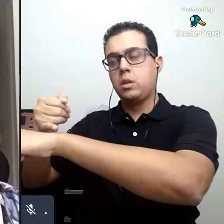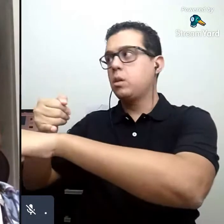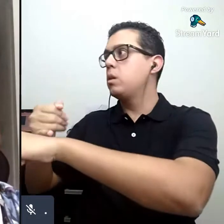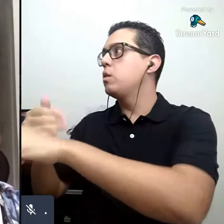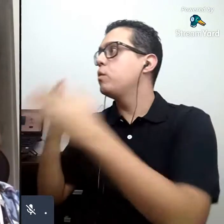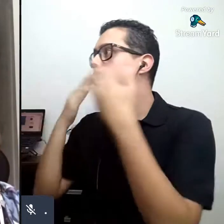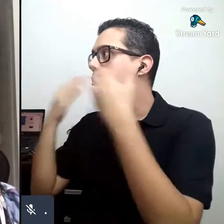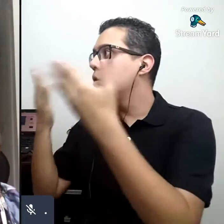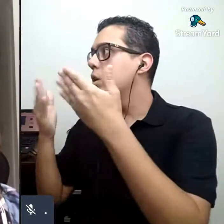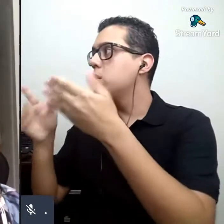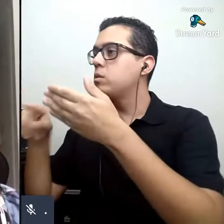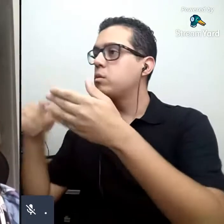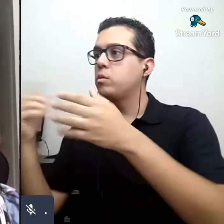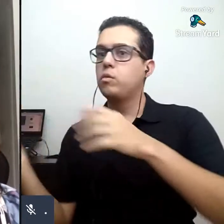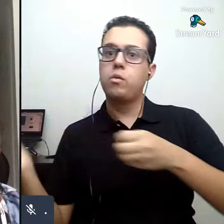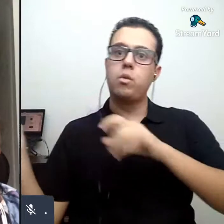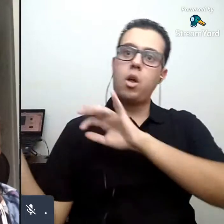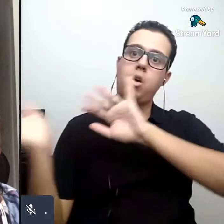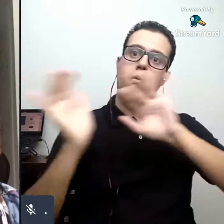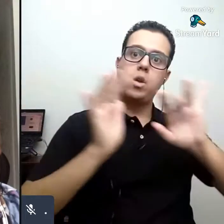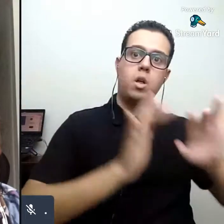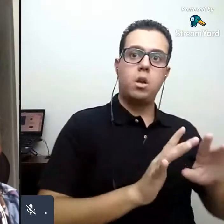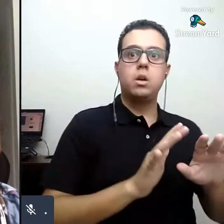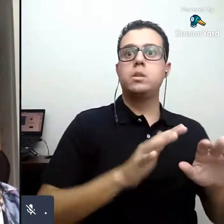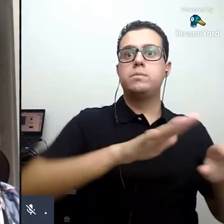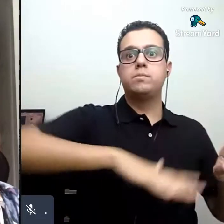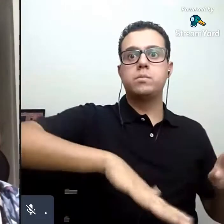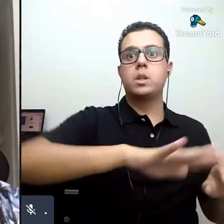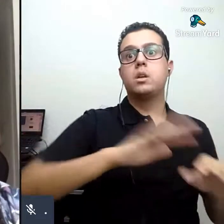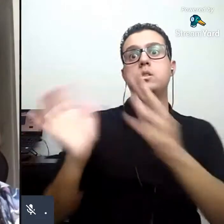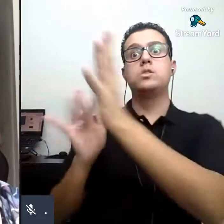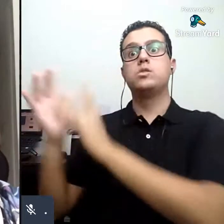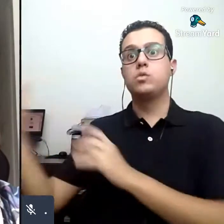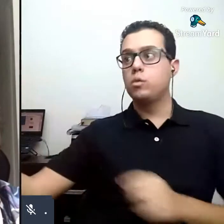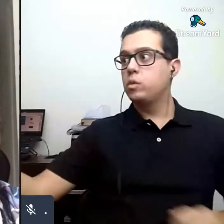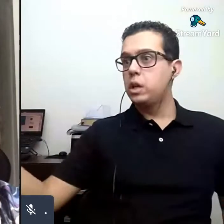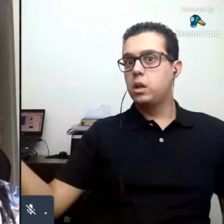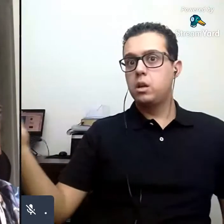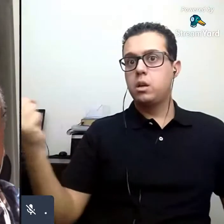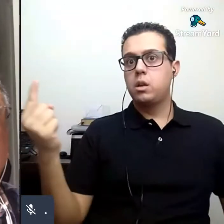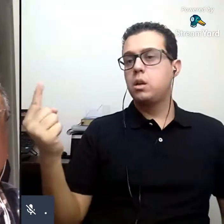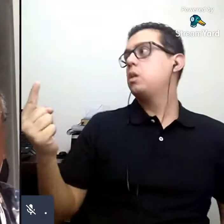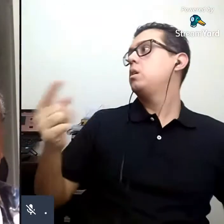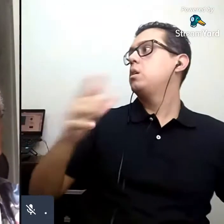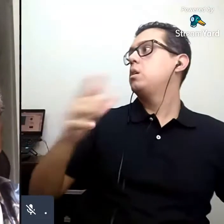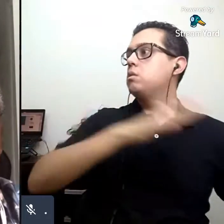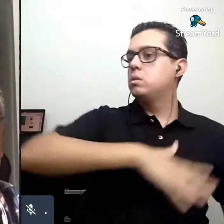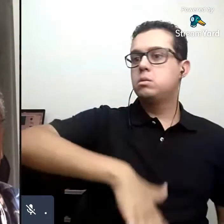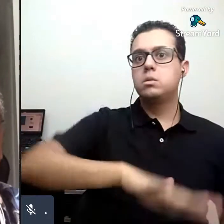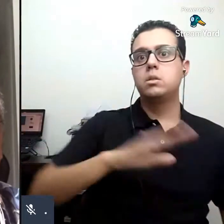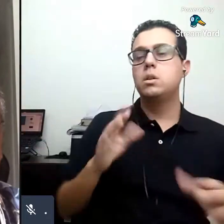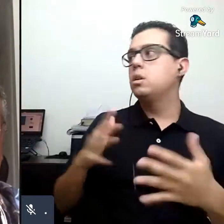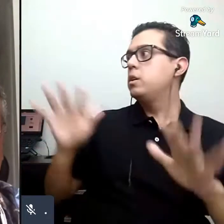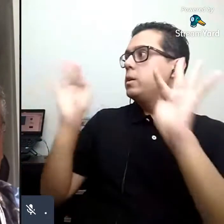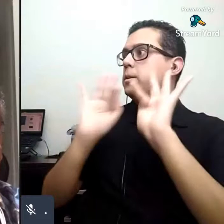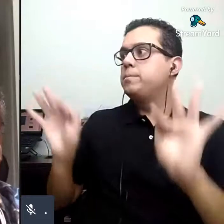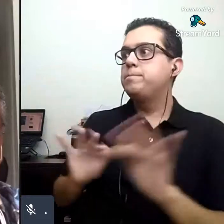mundo esperando chegar o grande homem, o herói